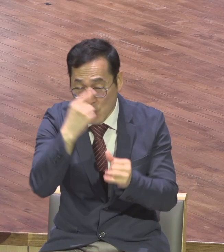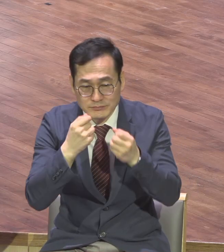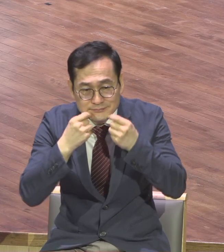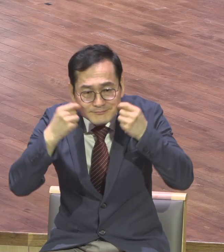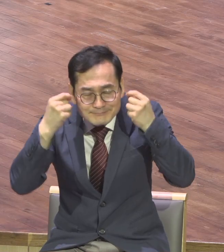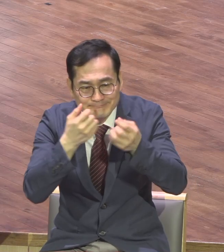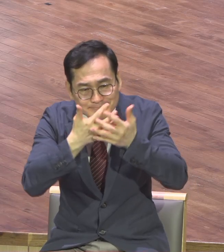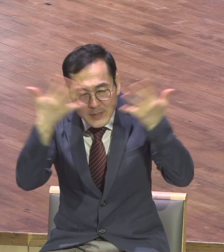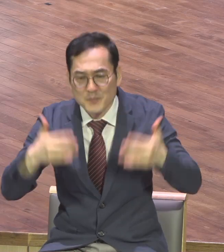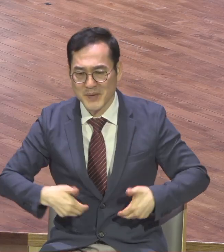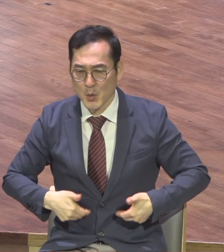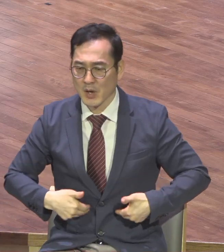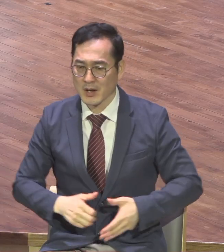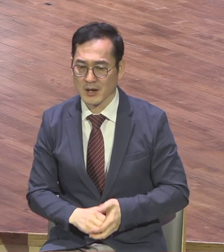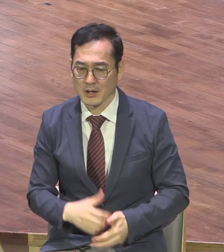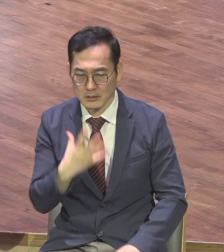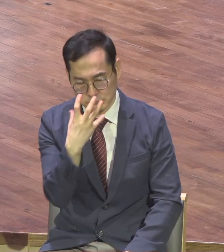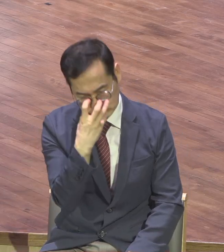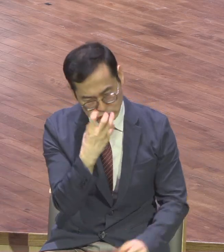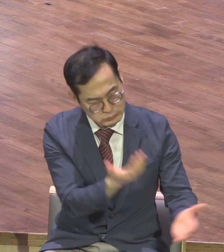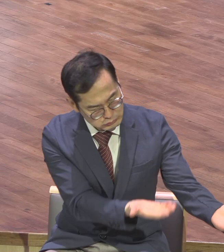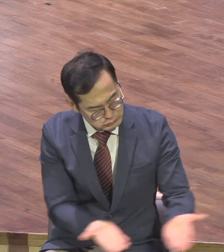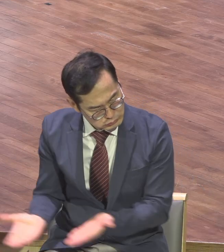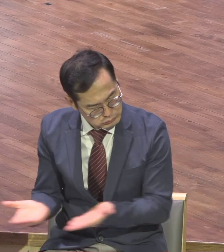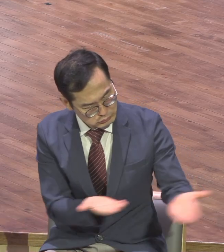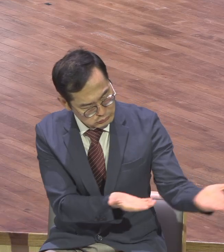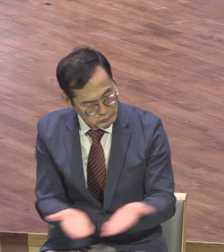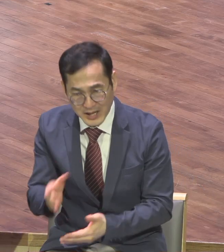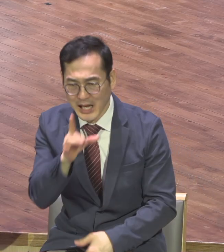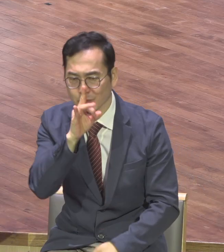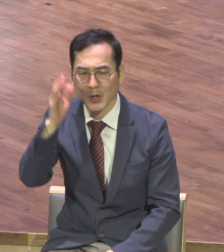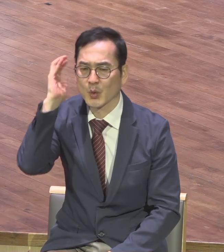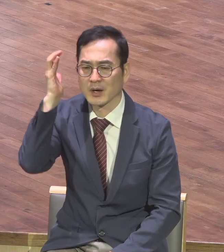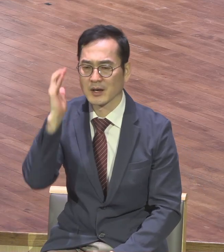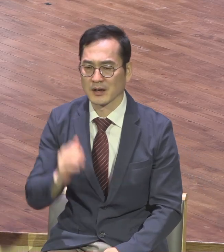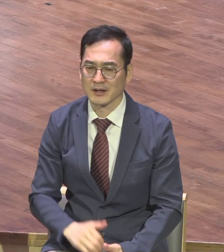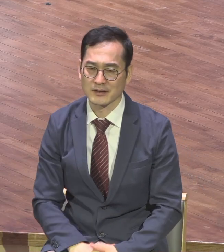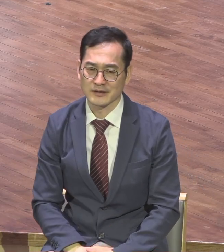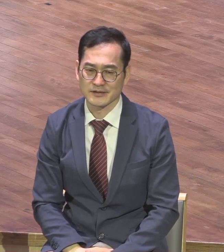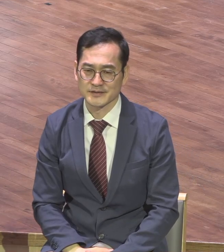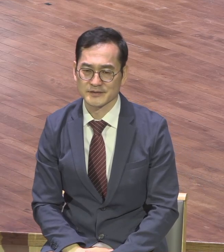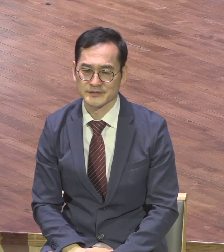순간에 인상이 좋은 사람이 안내도 하고 이래야 돼.